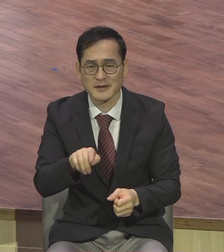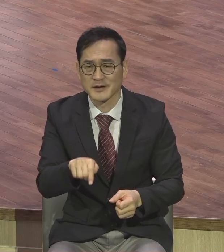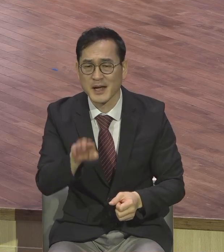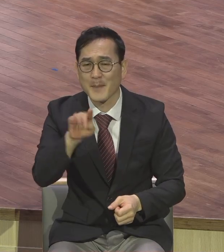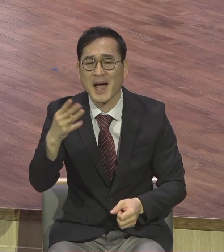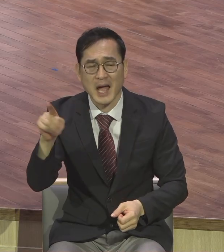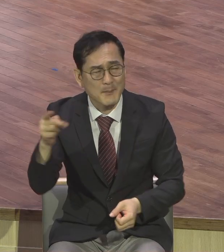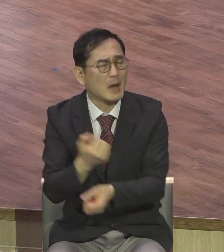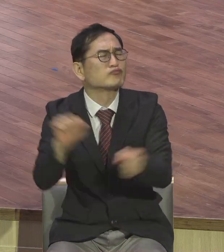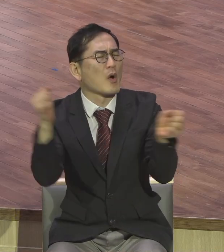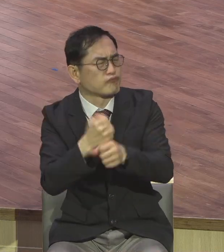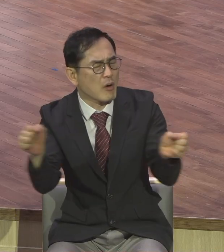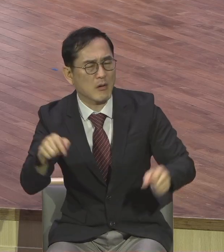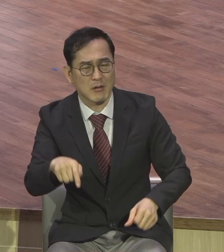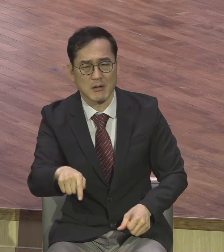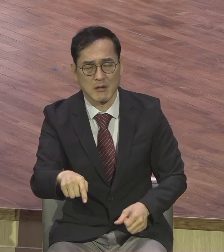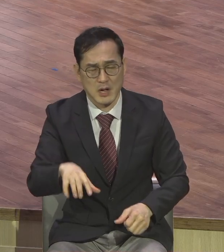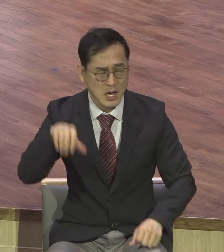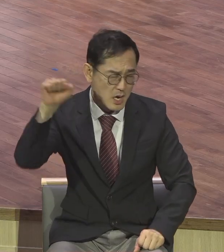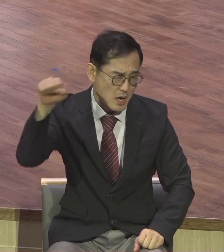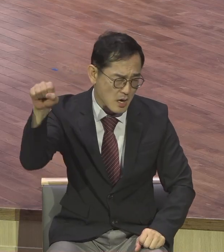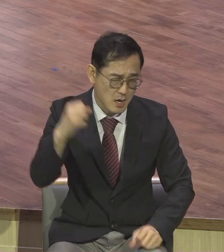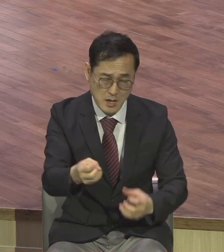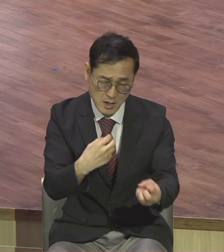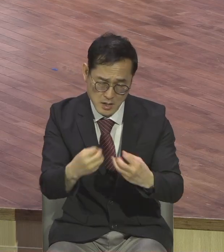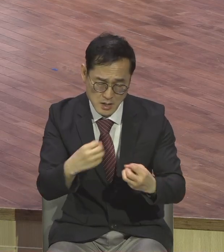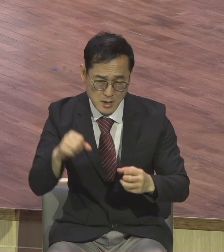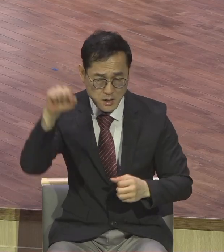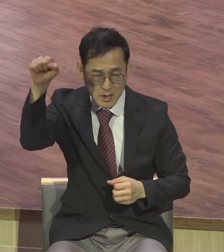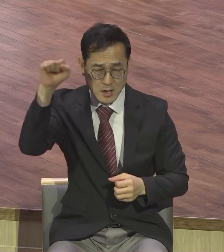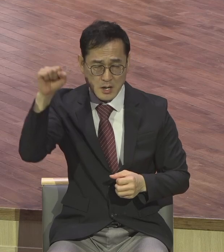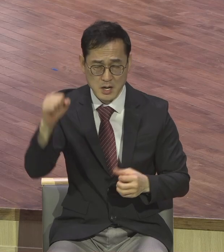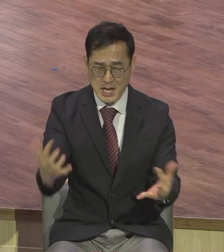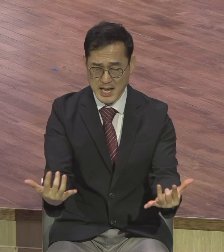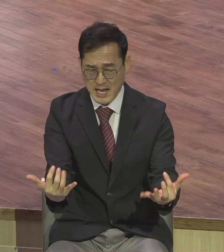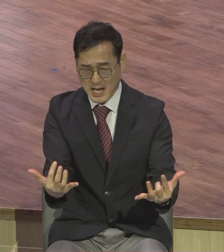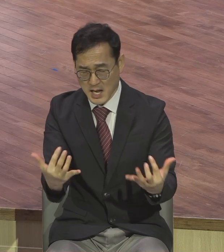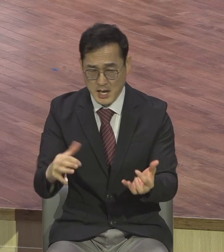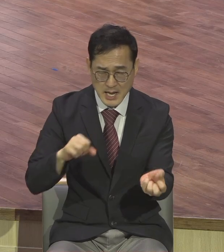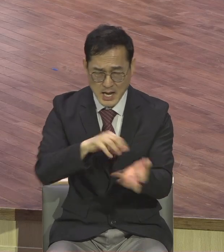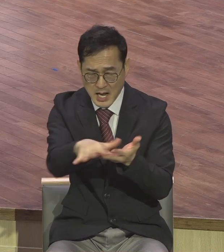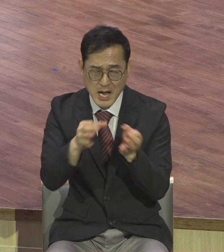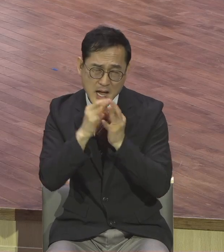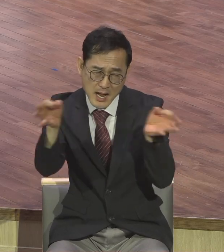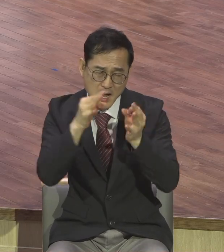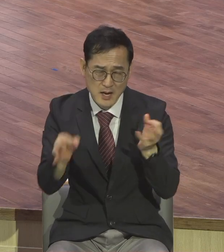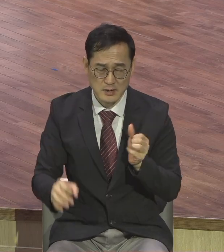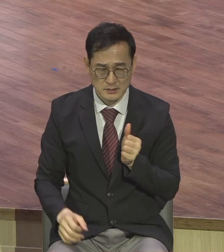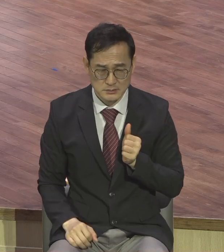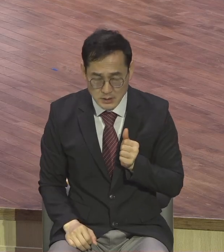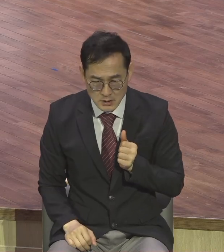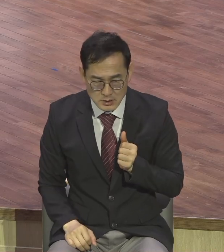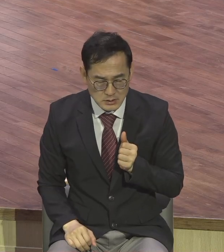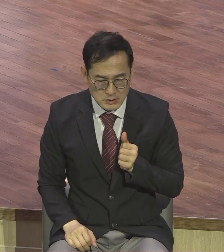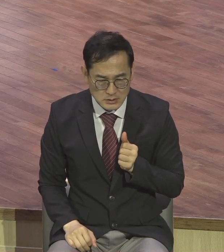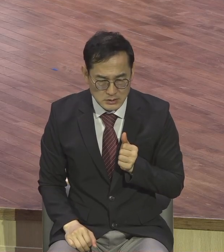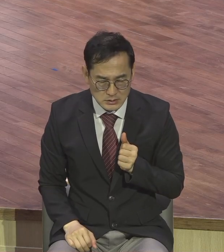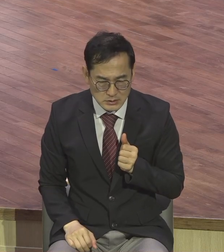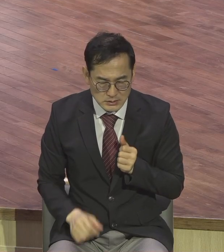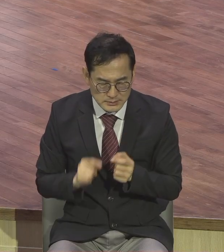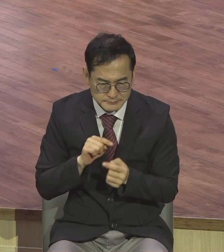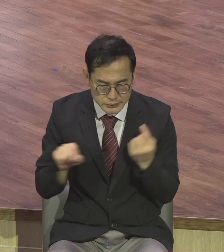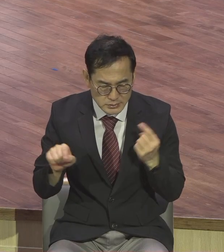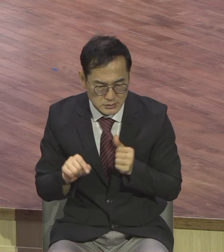아니, 소요를 막으려고 왔던 사람이 막 군중들이 막 소리 질러대니까 어쩔 수 없이 그들의